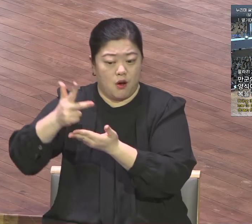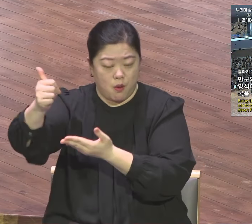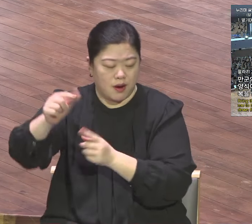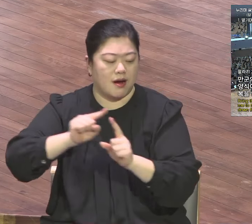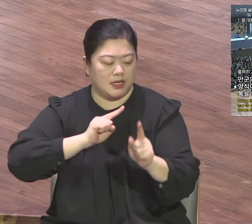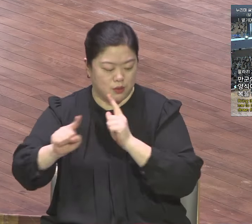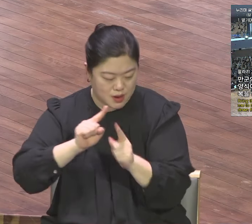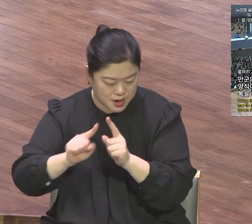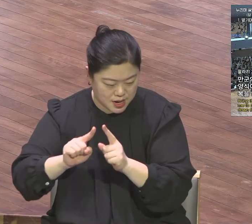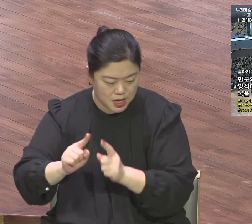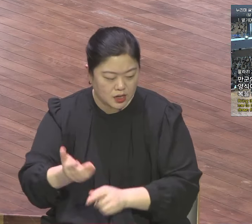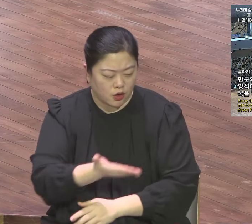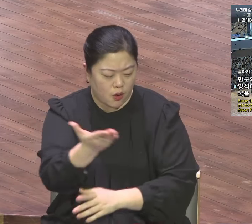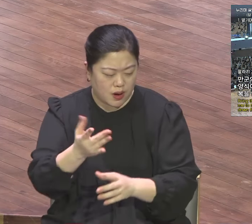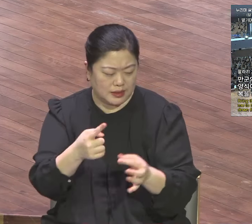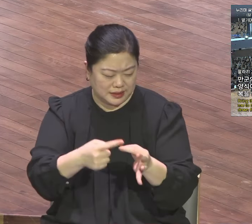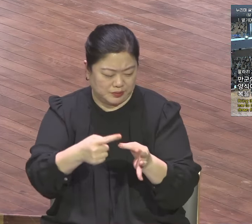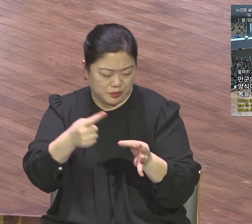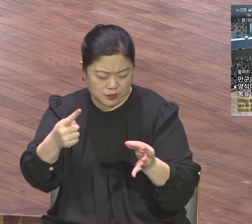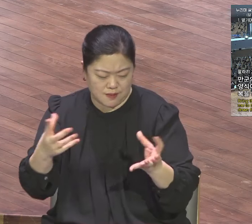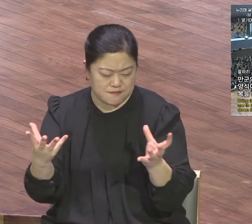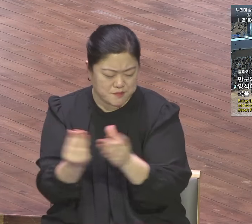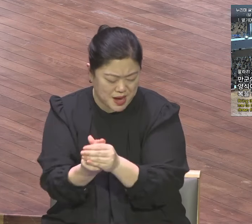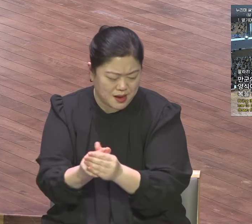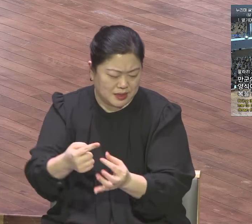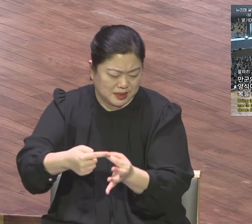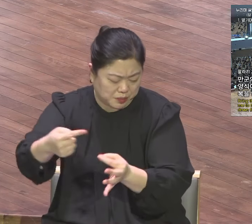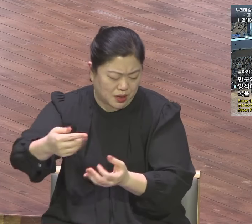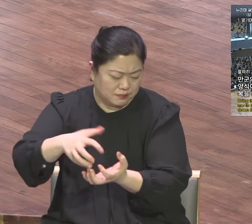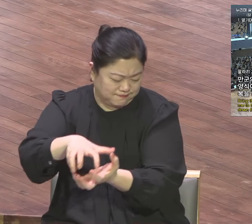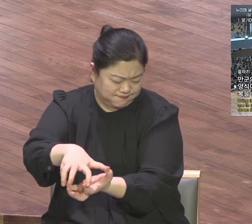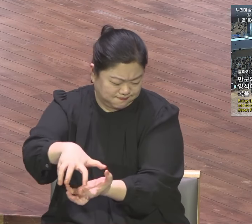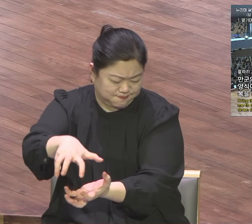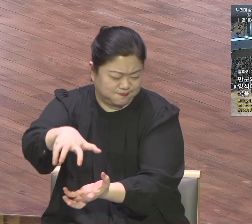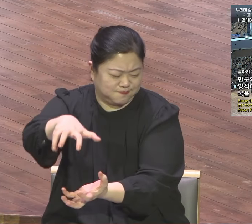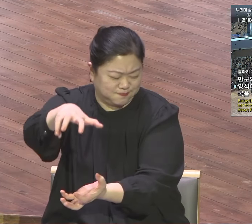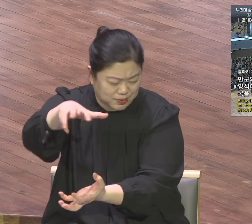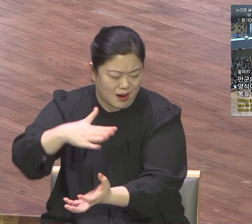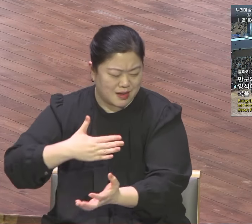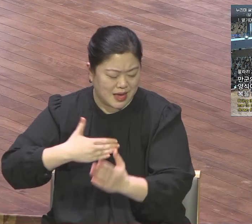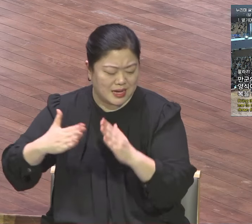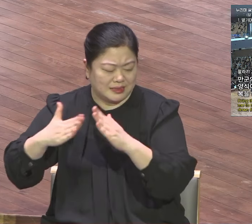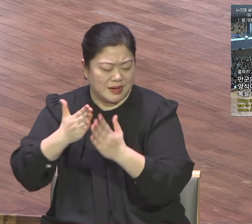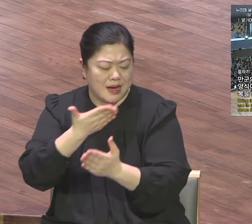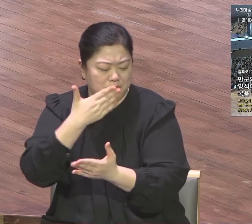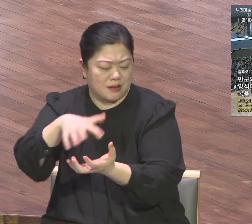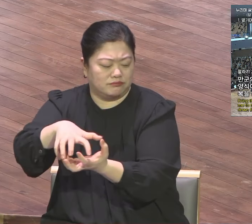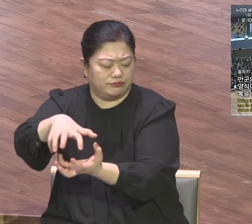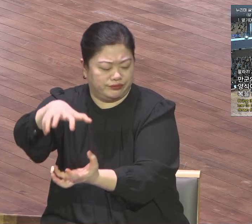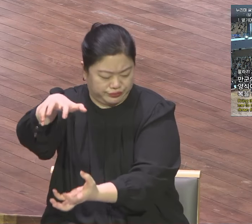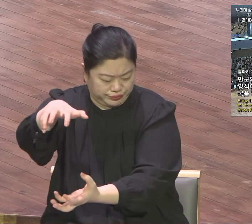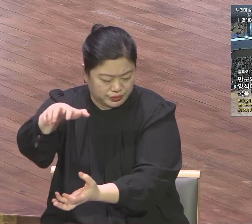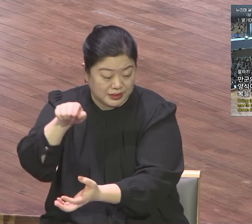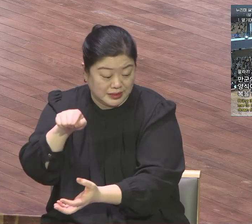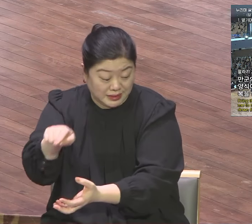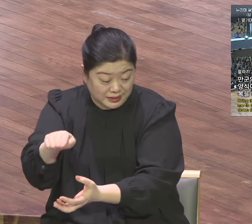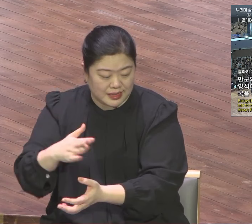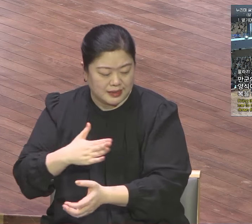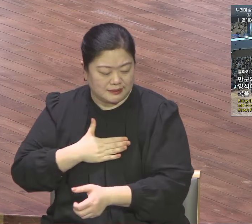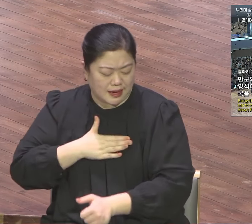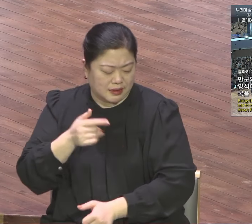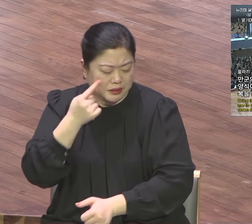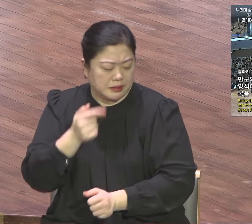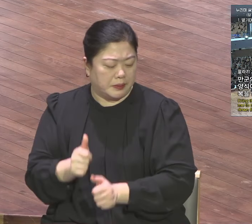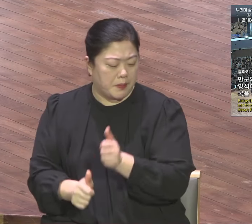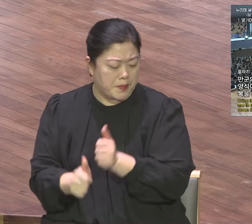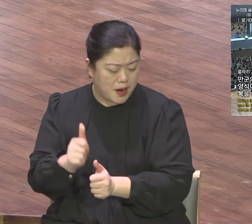여호와가 이르노라. 너희의 온전한 11조를 창고에 들여 나의 집에 양식이 있게 하고 그것으로 나를